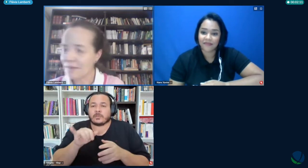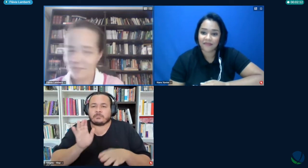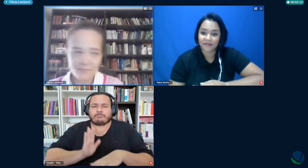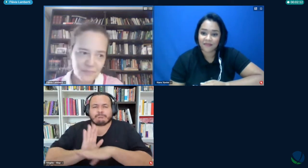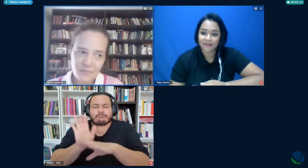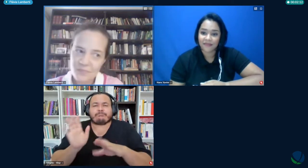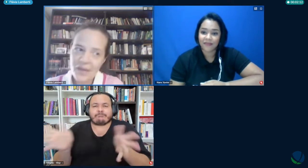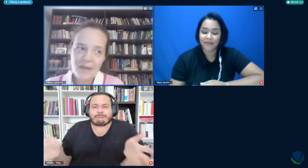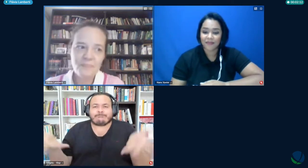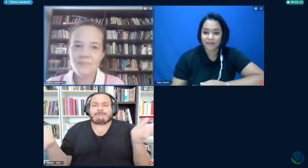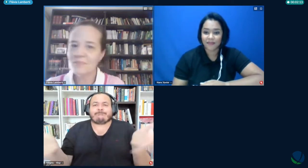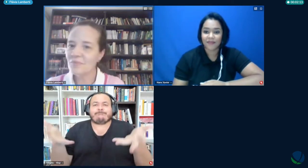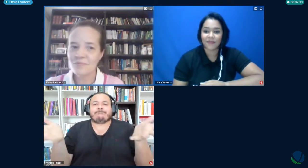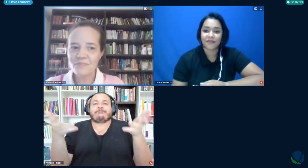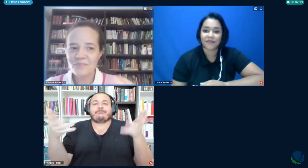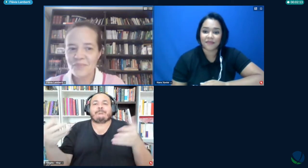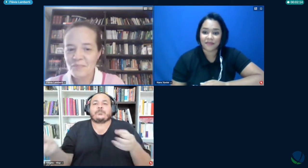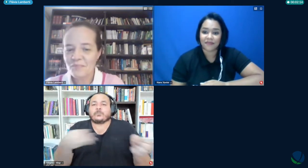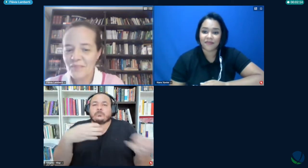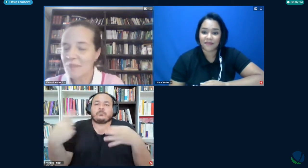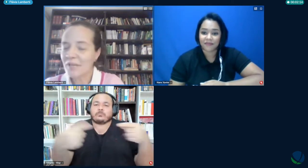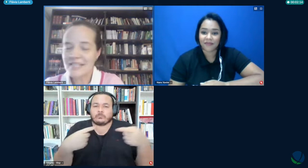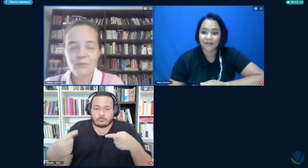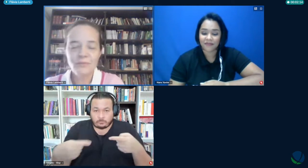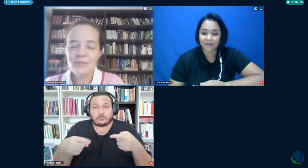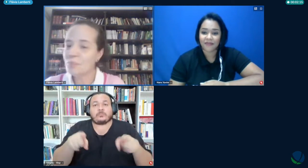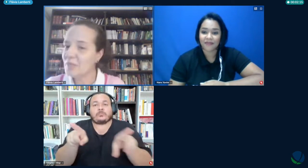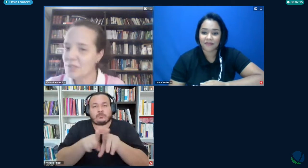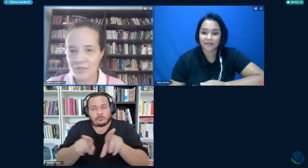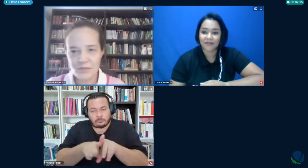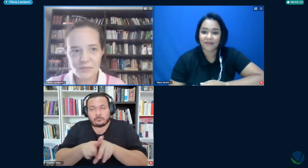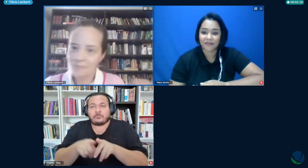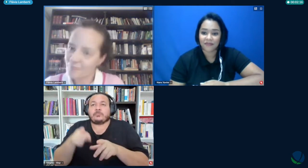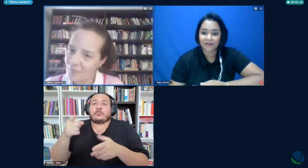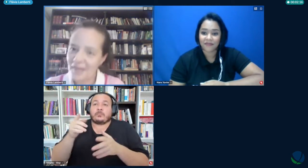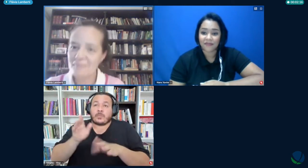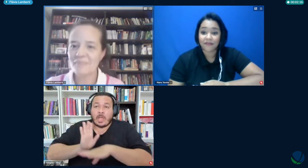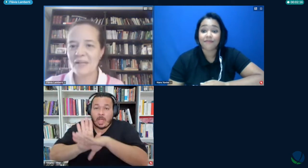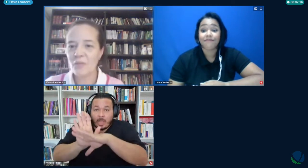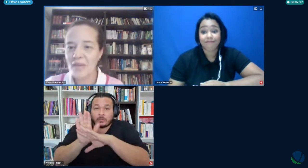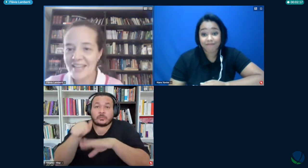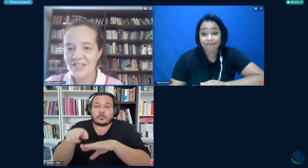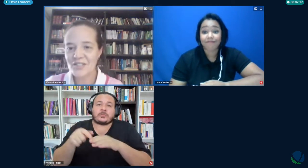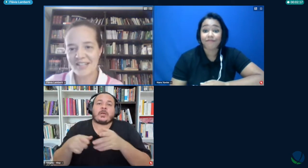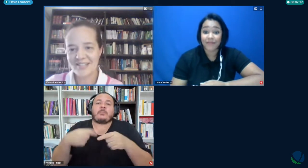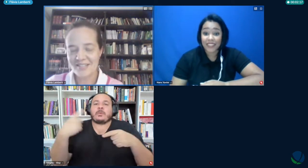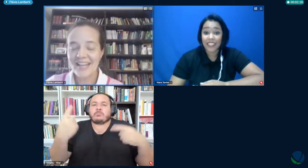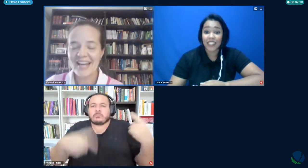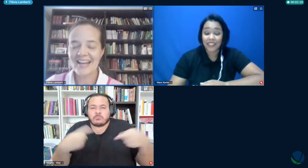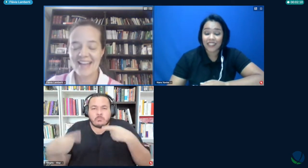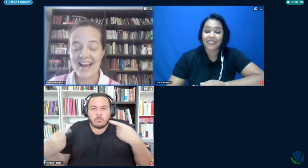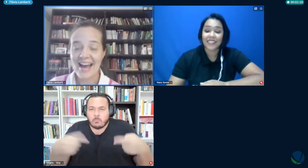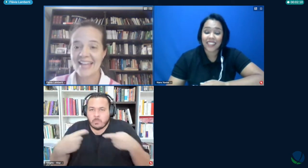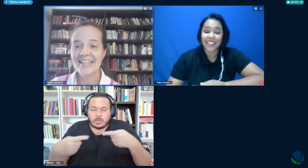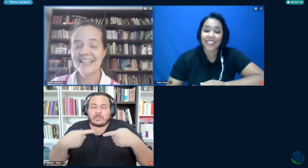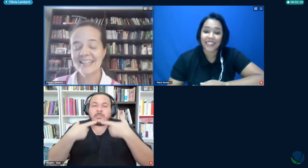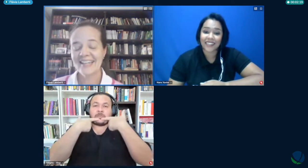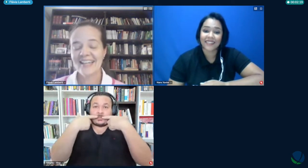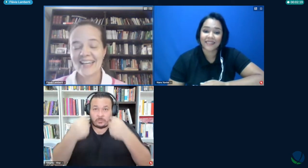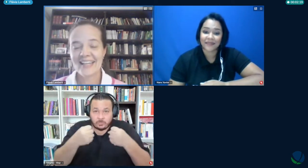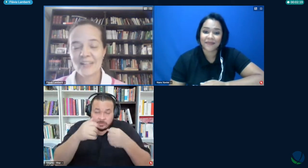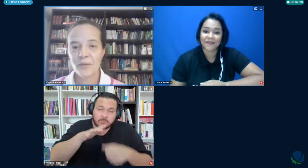para, né, elaboração de políticas, né, linguísticas, né, na